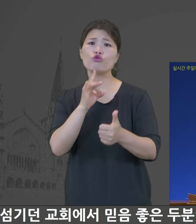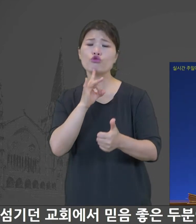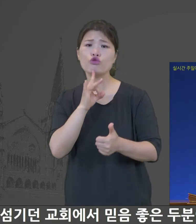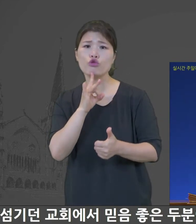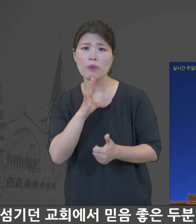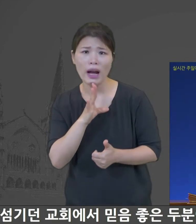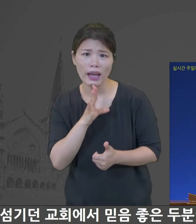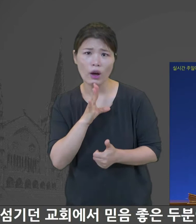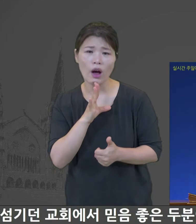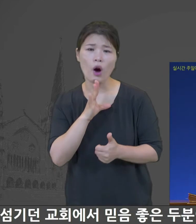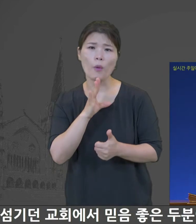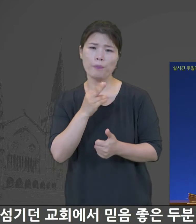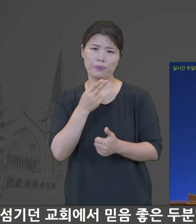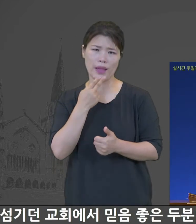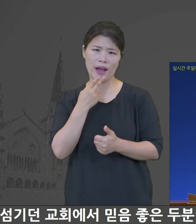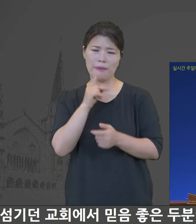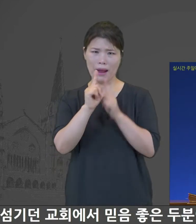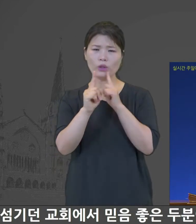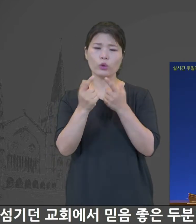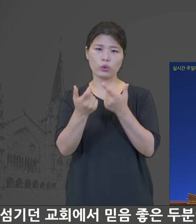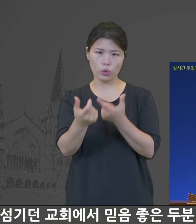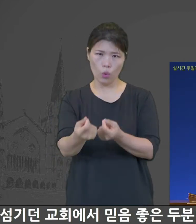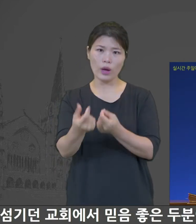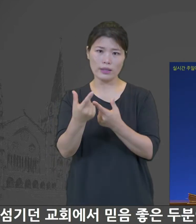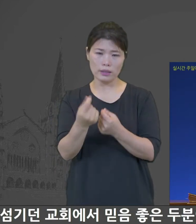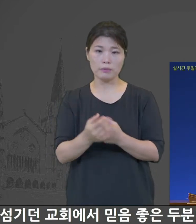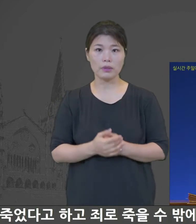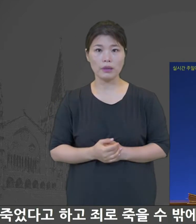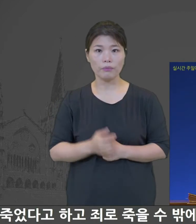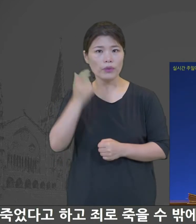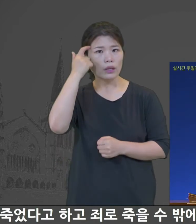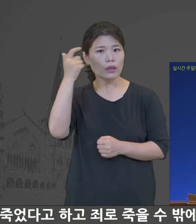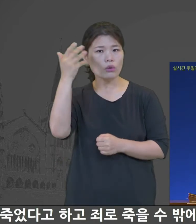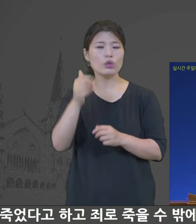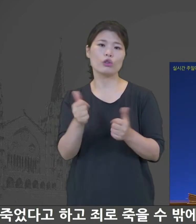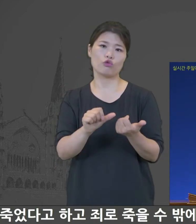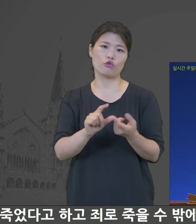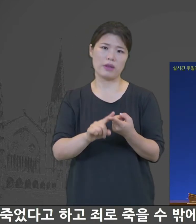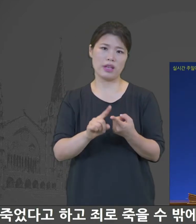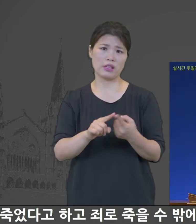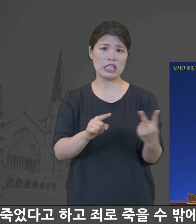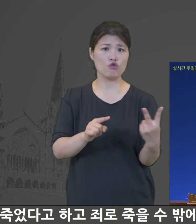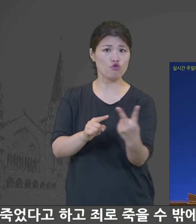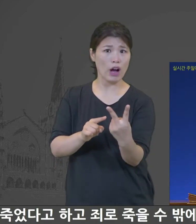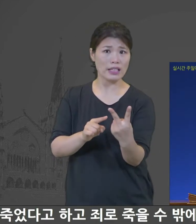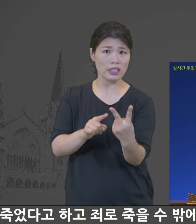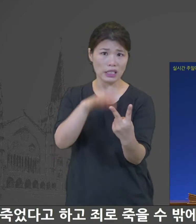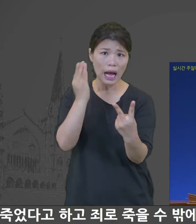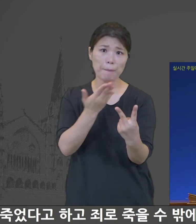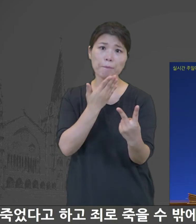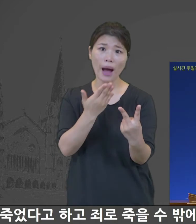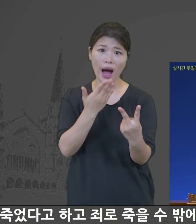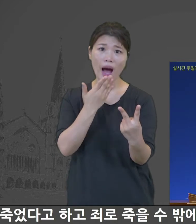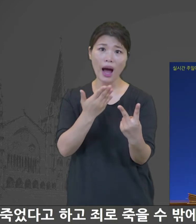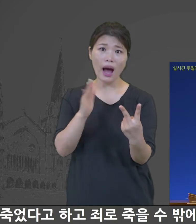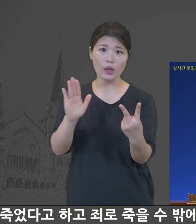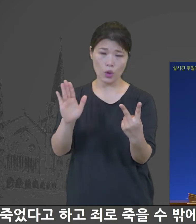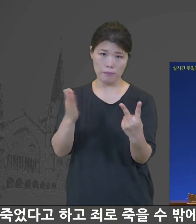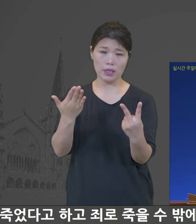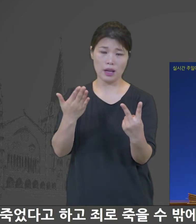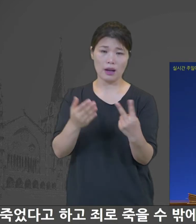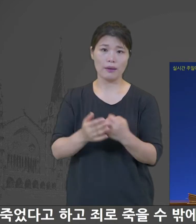이 오늘의 말씀의 원리를 찾으면, 영적인 죽음의 원리를 생각해 보면 이 두 가지가 다 가능하다는 것을 알게 되는